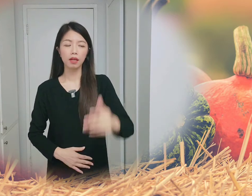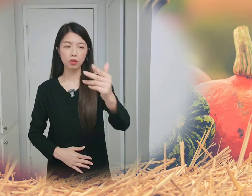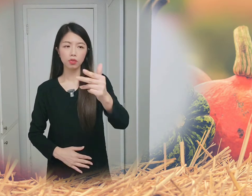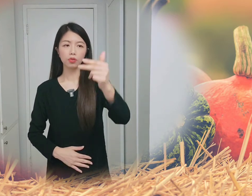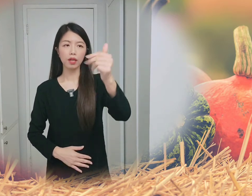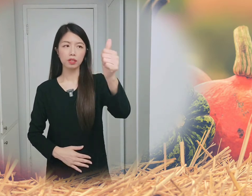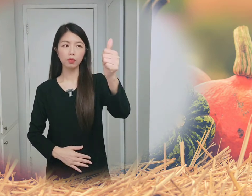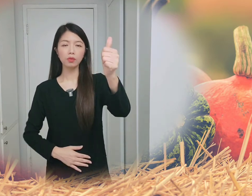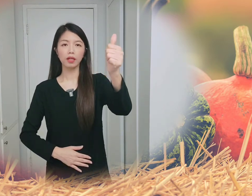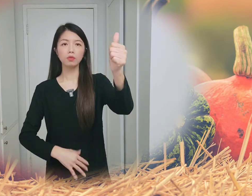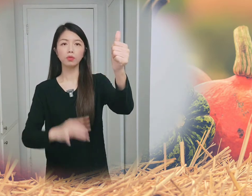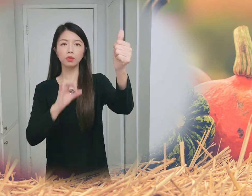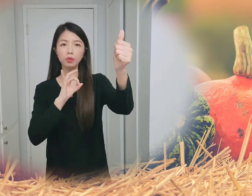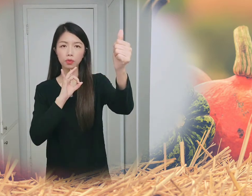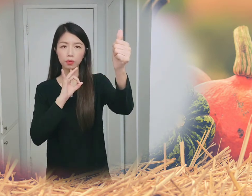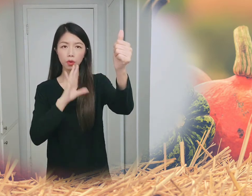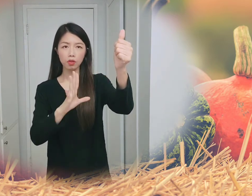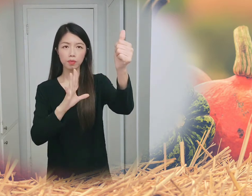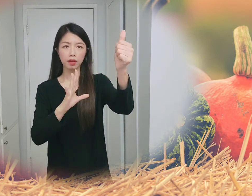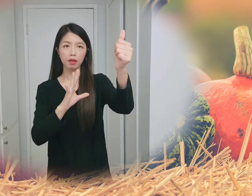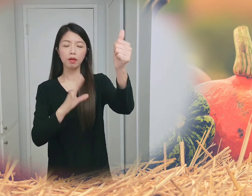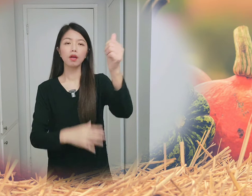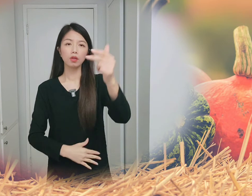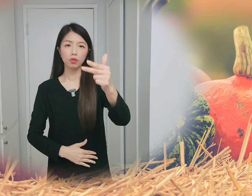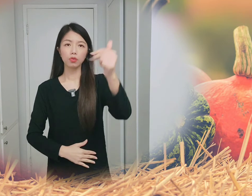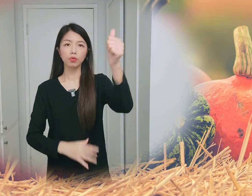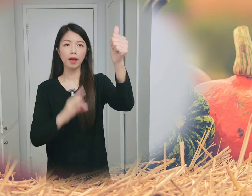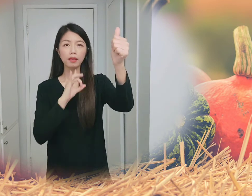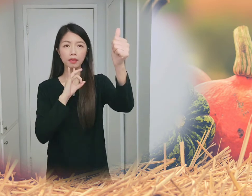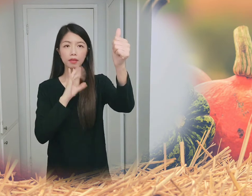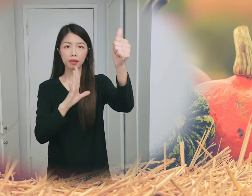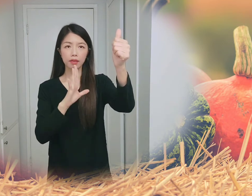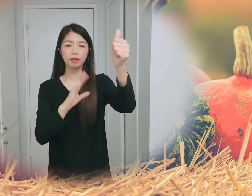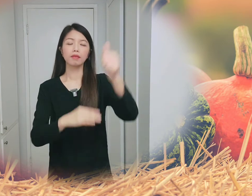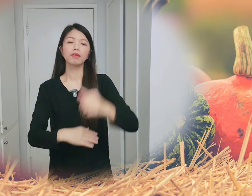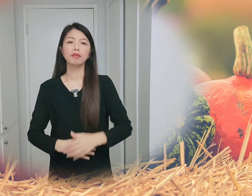뜻입니다. 주 하시고 다른 손으로 표현해 주시면 돼요. 주만